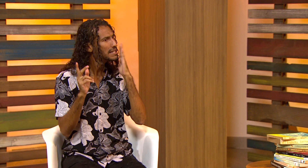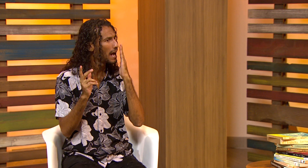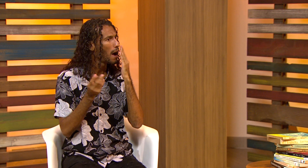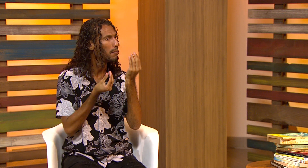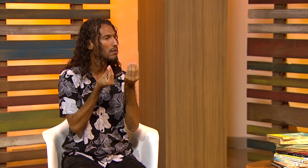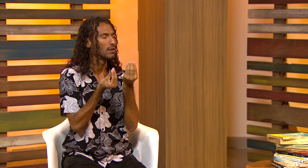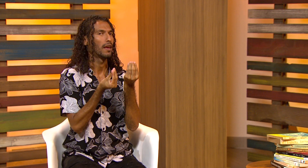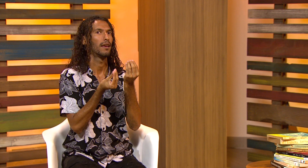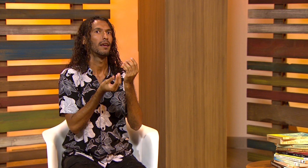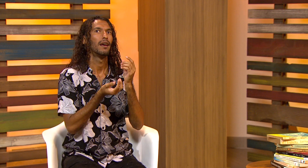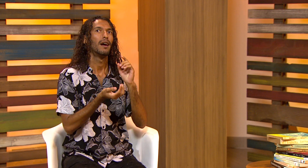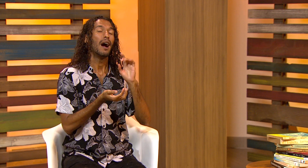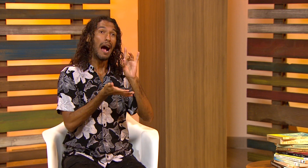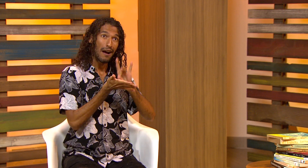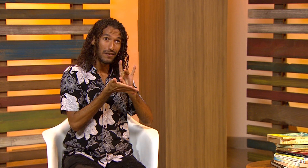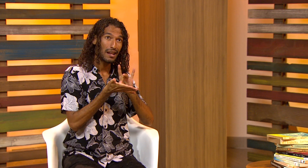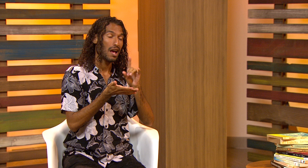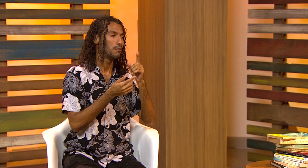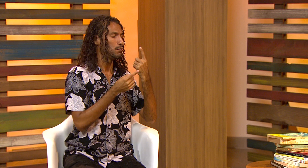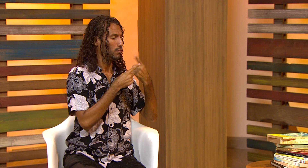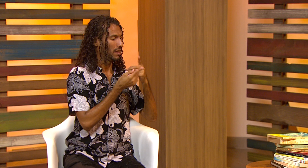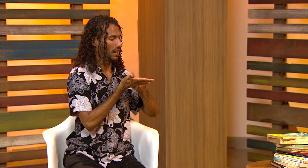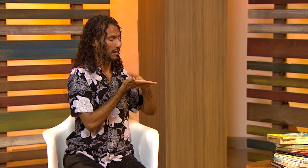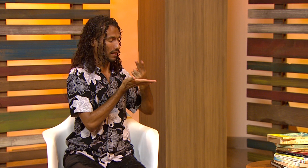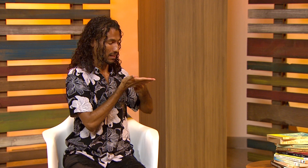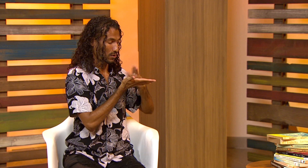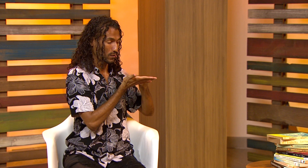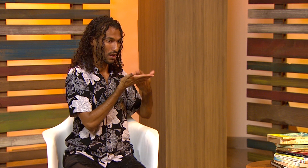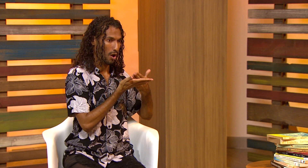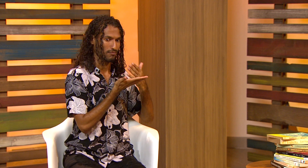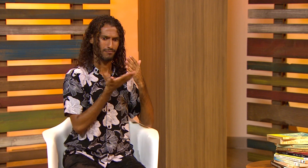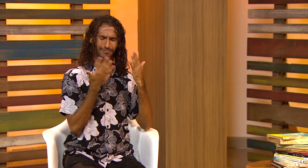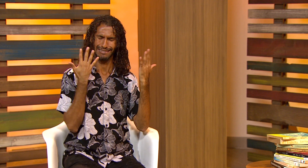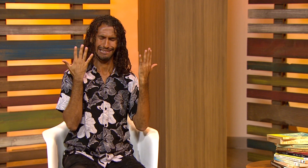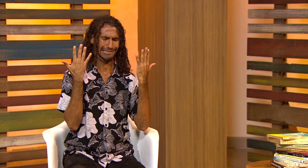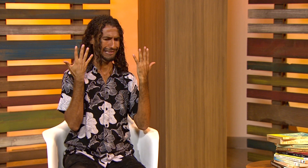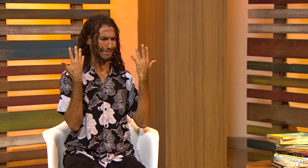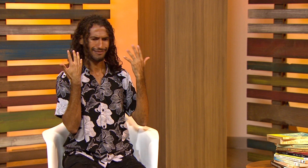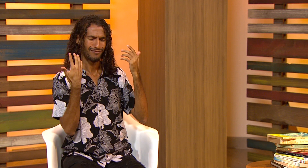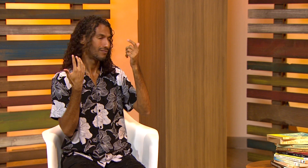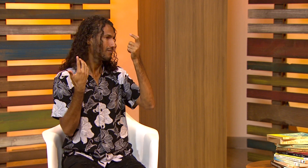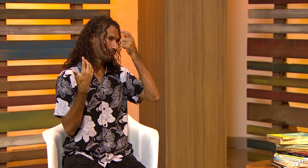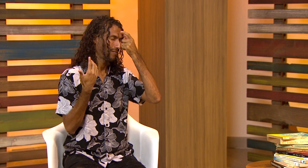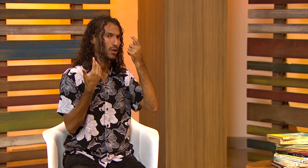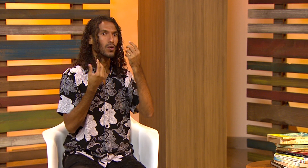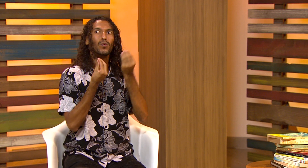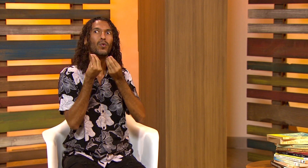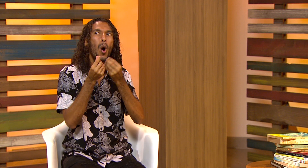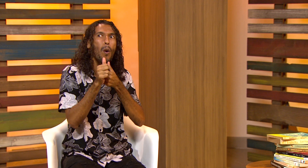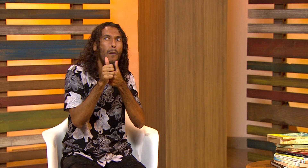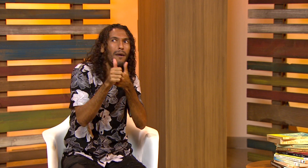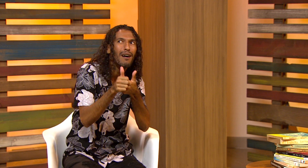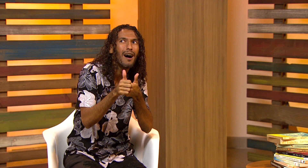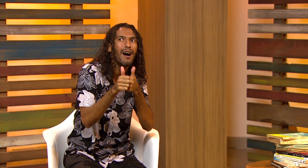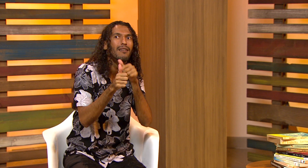em estratégias de mediação entre o português e Libras foi bastante difícil no começo, pois não conheciam os termos